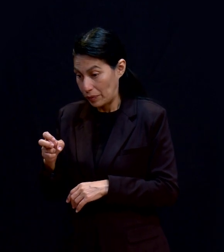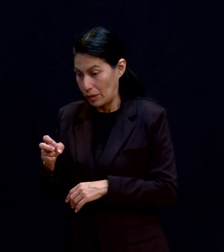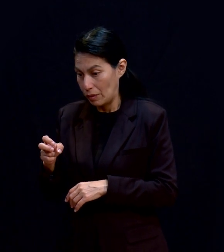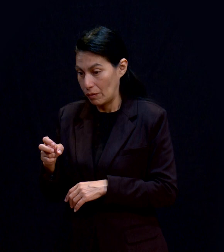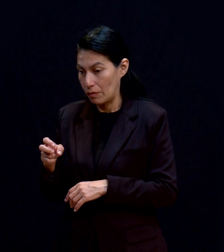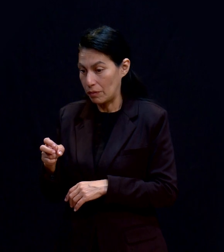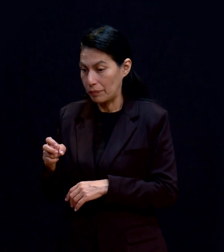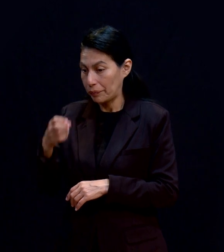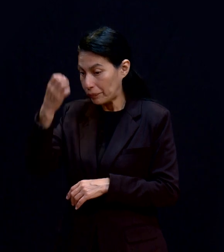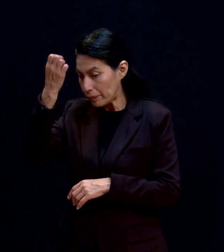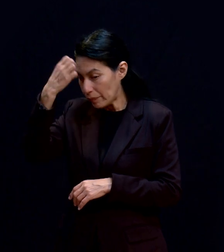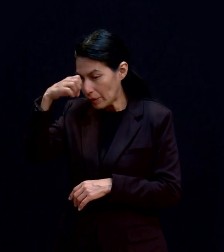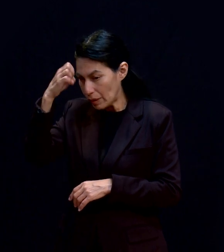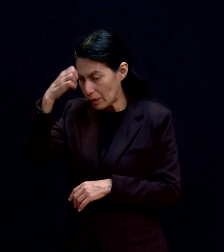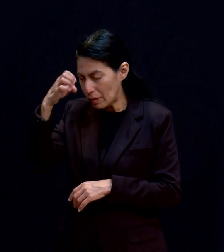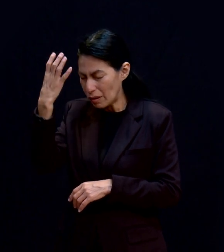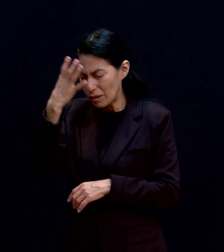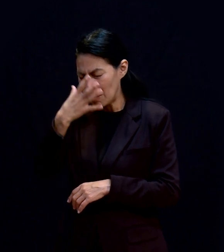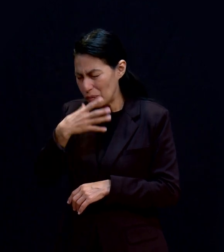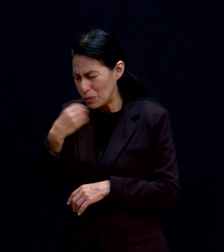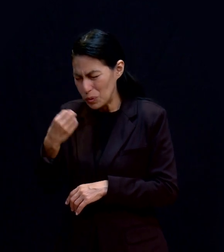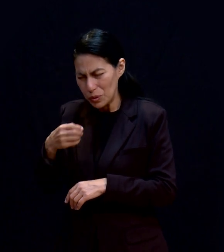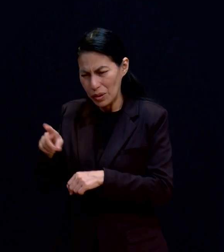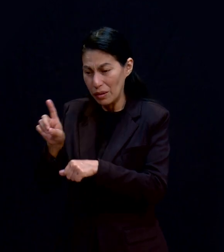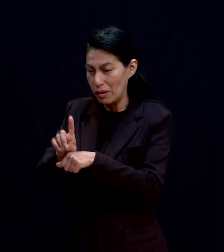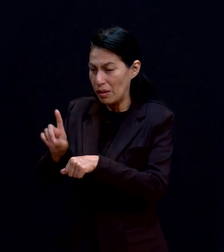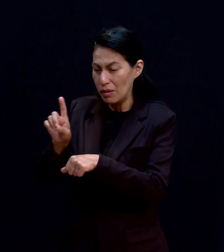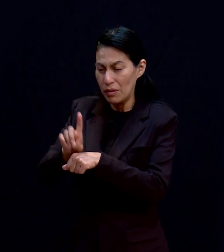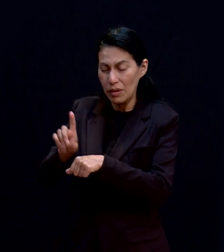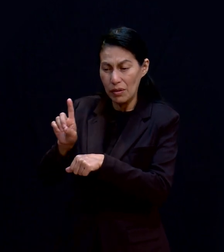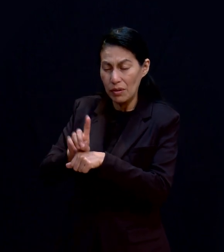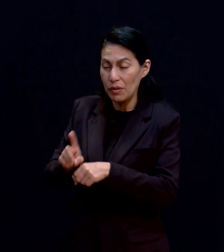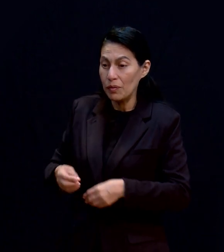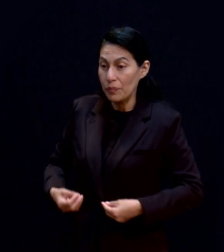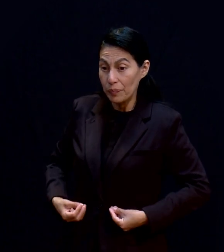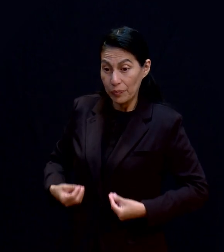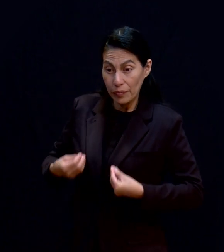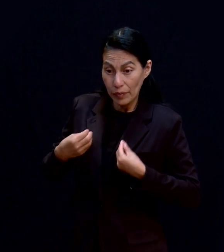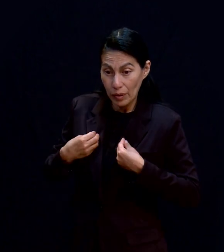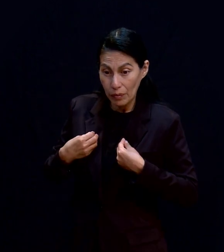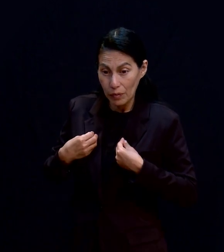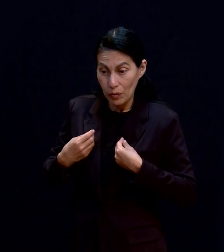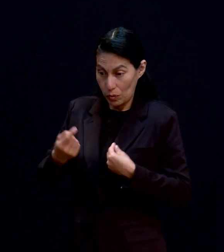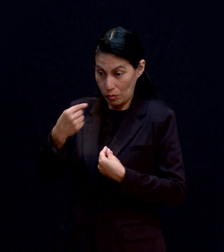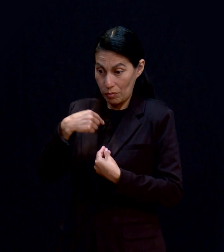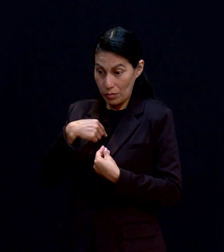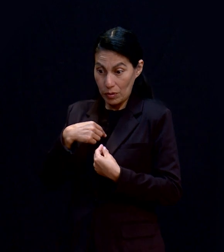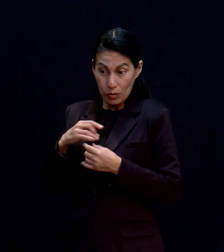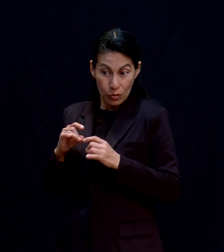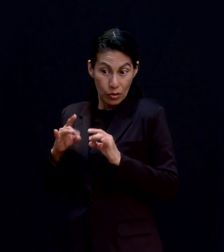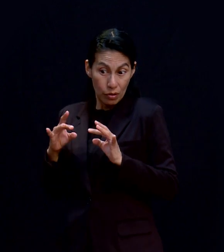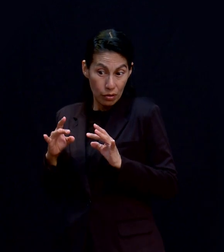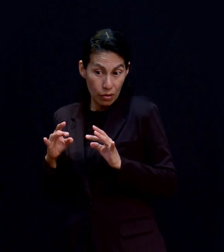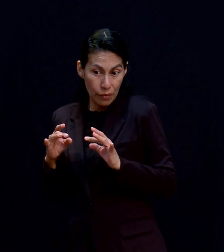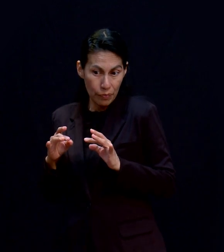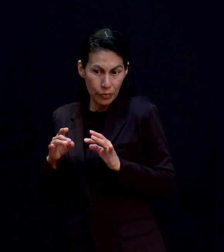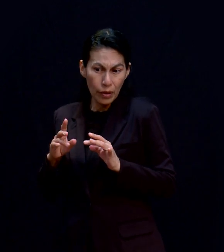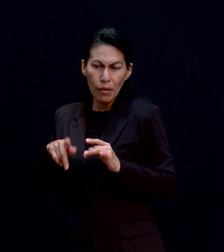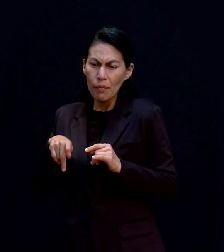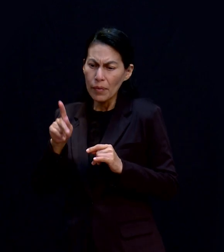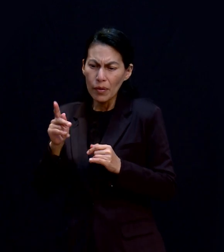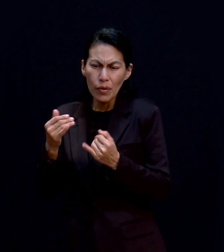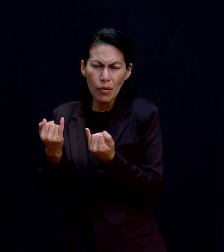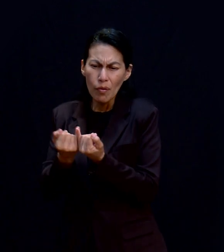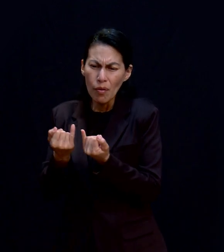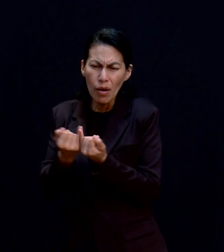parte de eso es una experiencia tremenda la que vivo día a día no solamente por lo que me pasa me